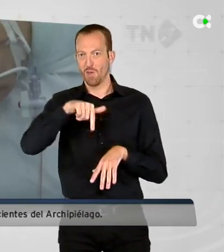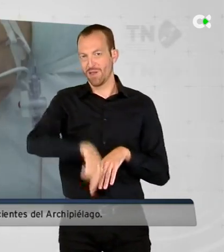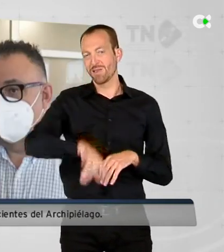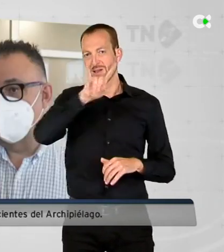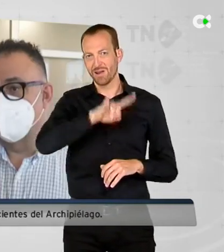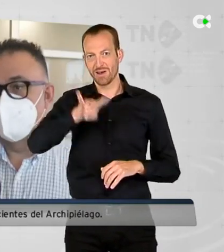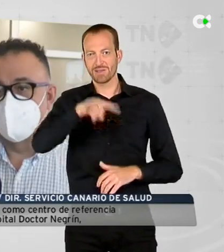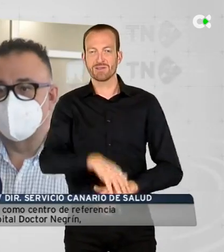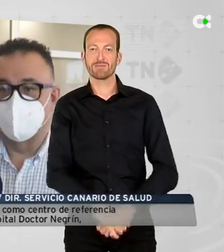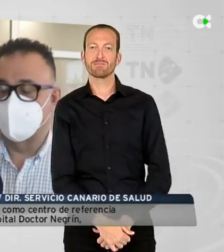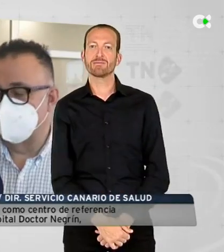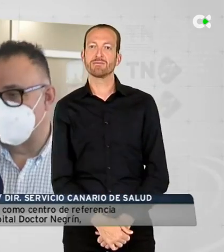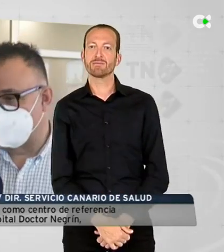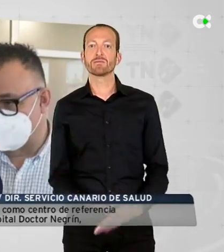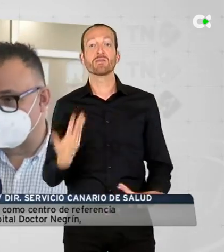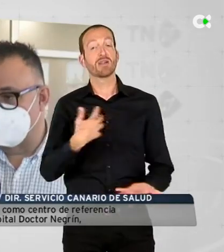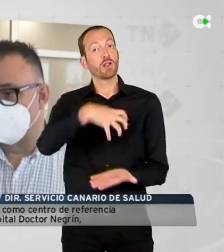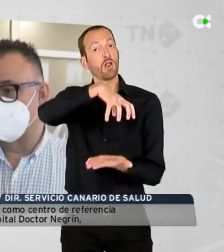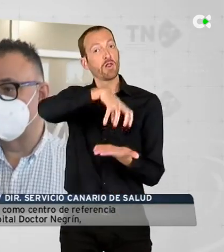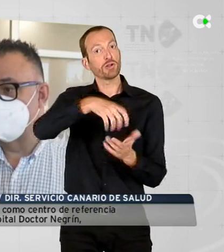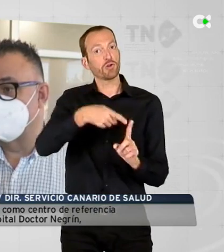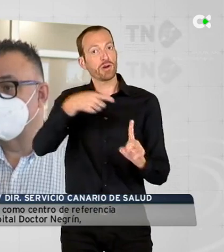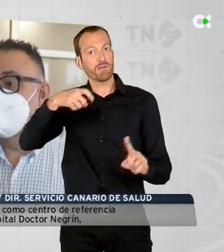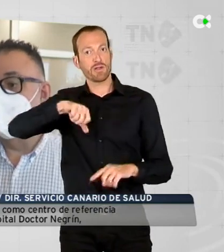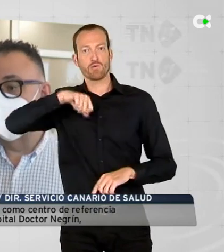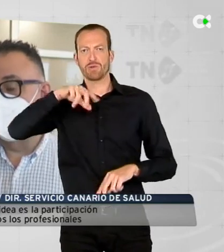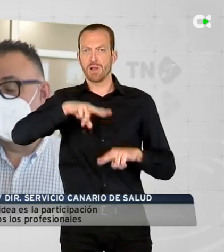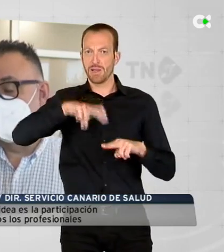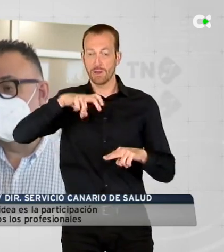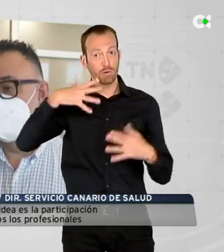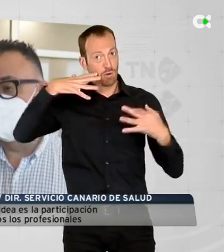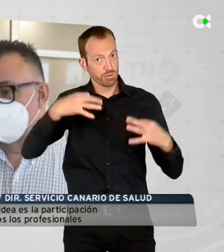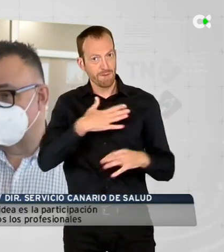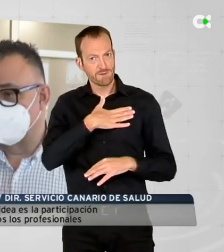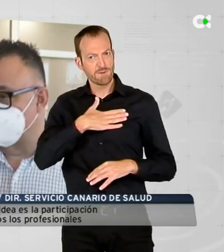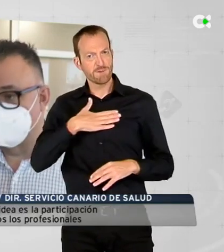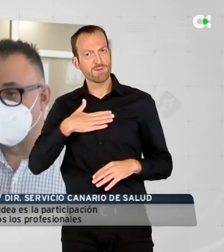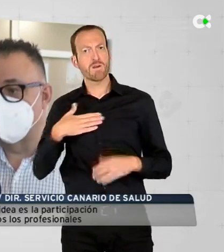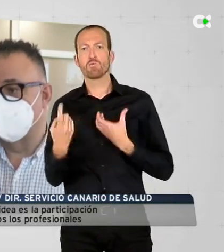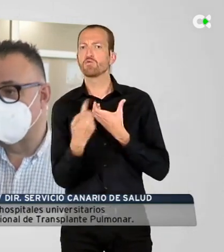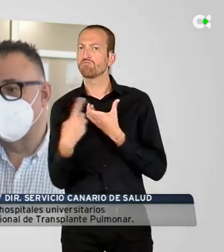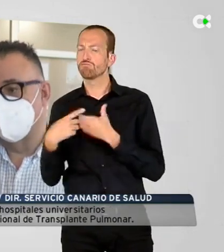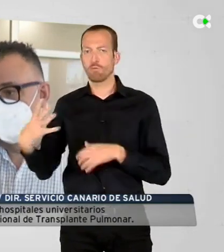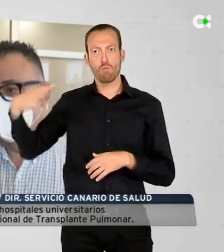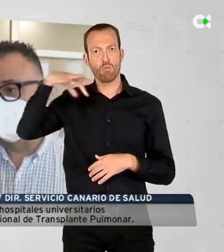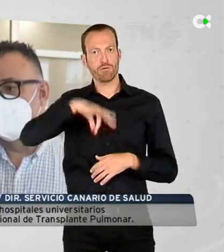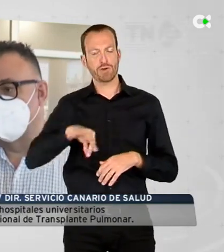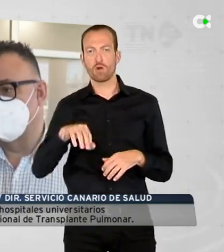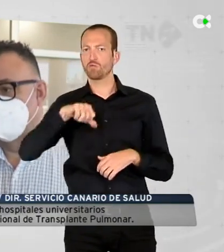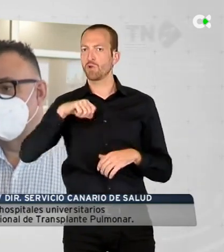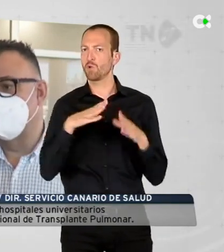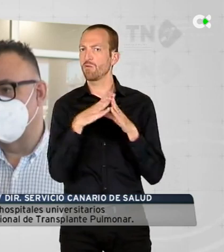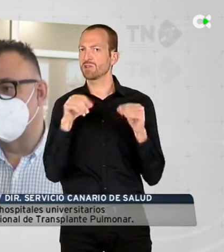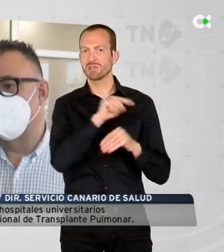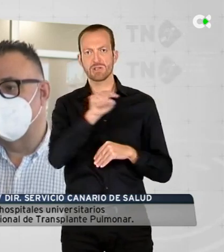archipiélago. Lo vamos a hacer como centro de referencia al Hospital Dr. Negrín, aunque la idea es la participación de todos los profesionales de los otros hospitales